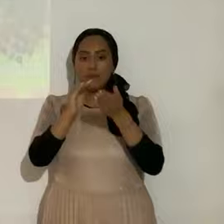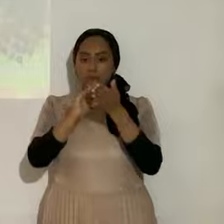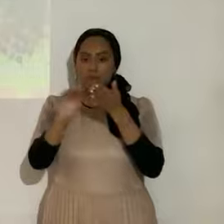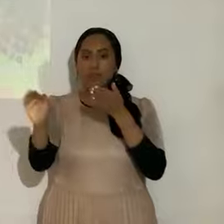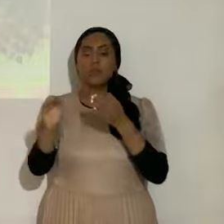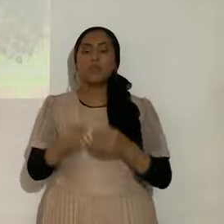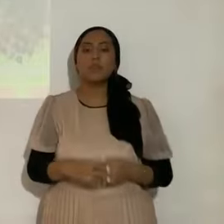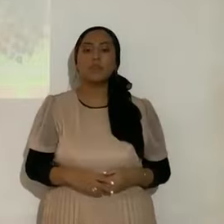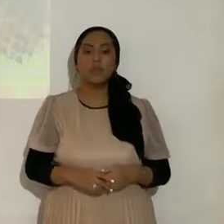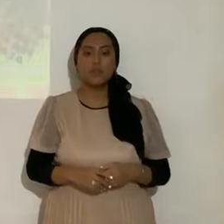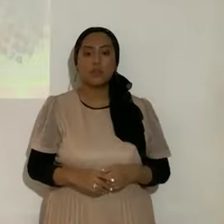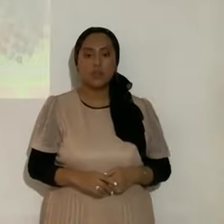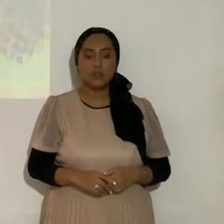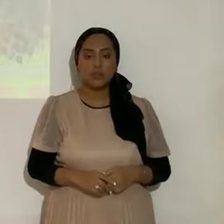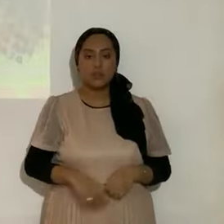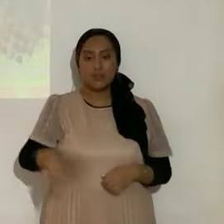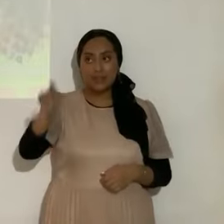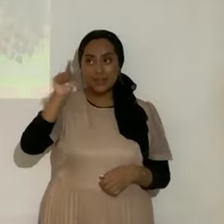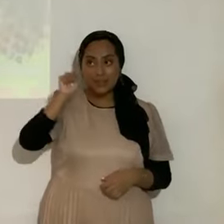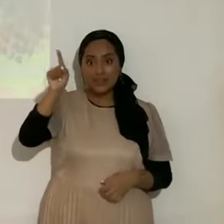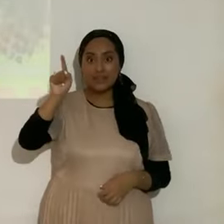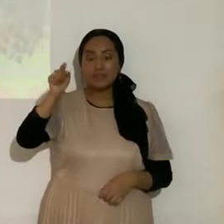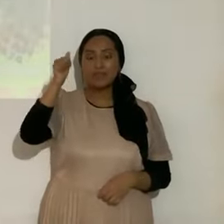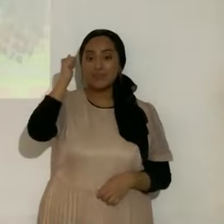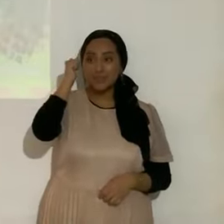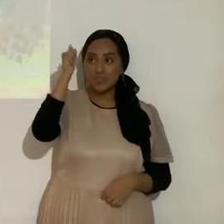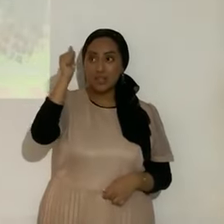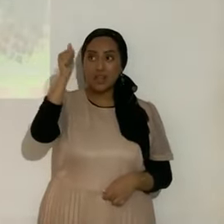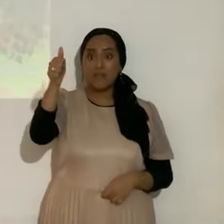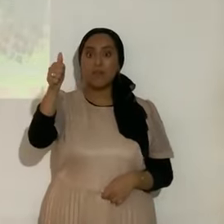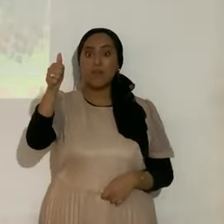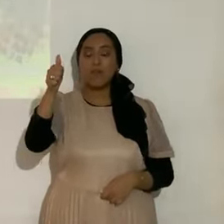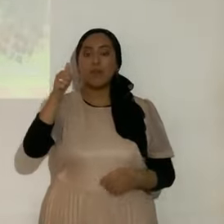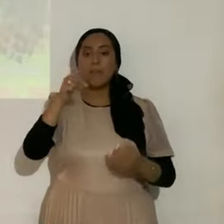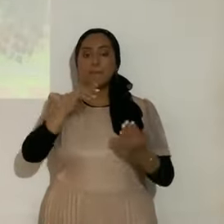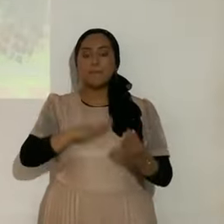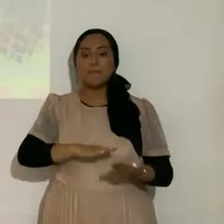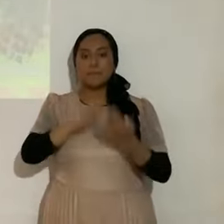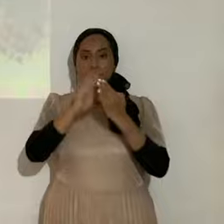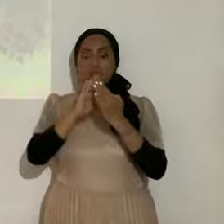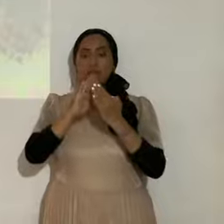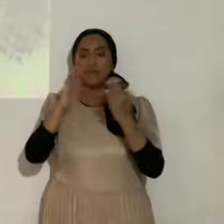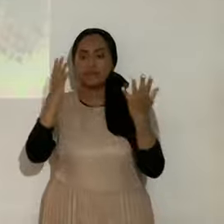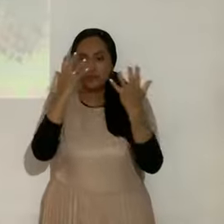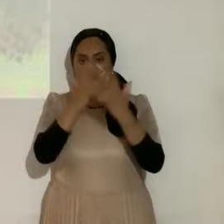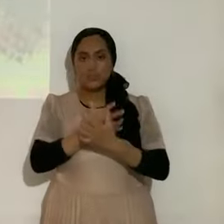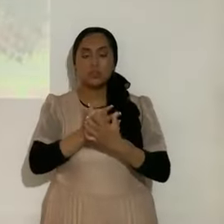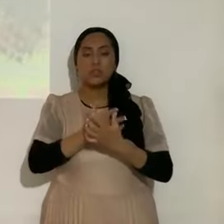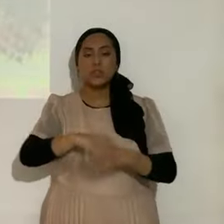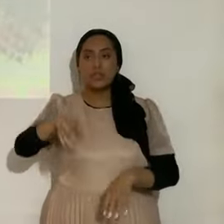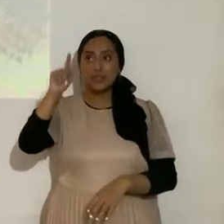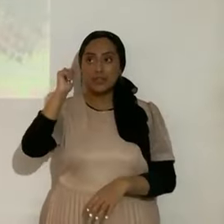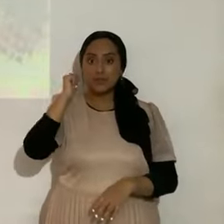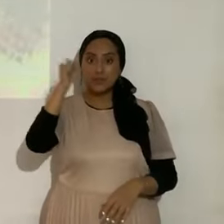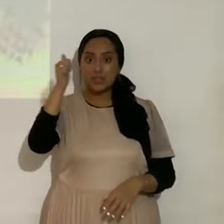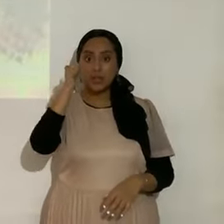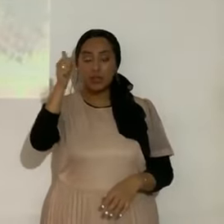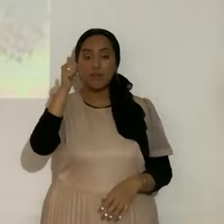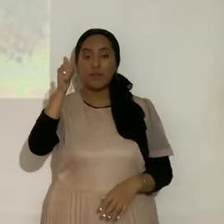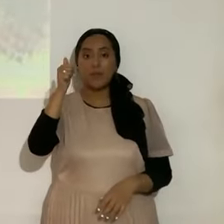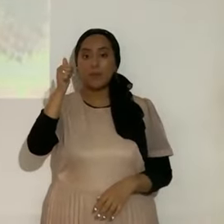a perdonar. Él mismo, él afrontó a las tinieblas, y él mismo